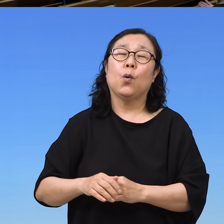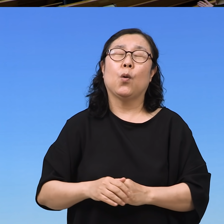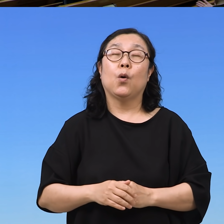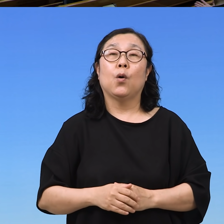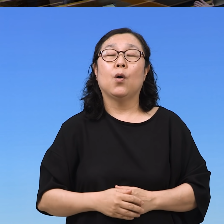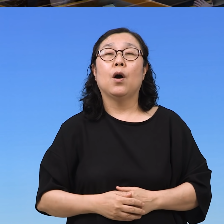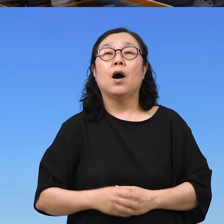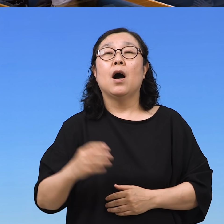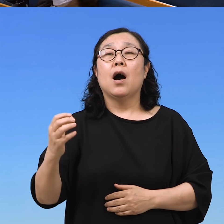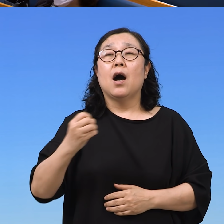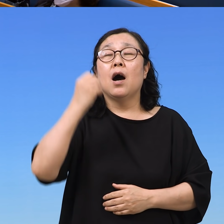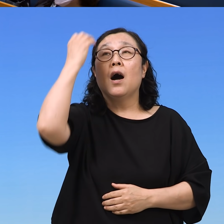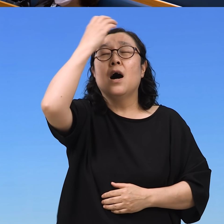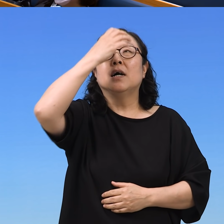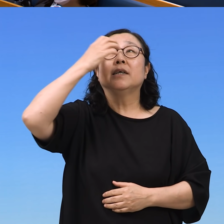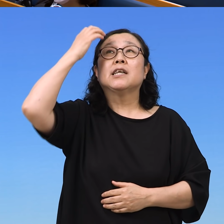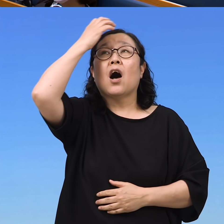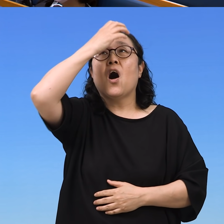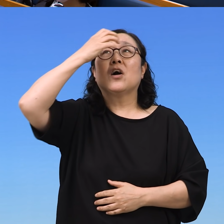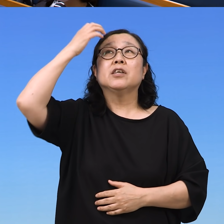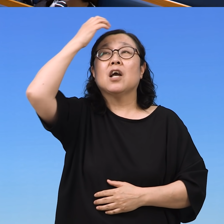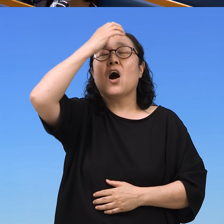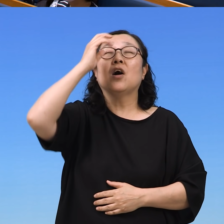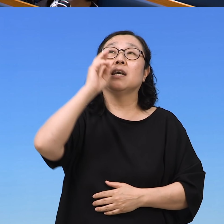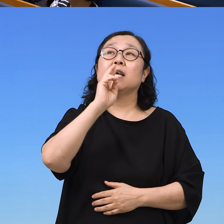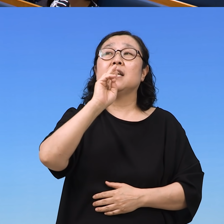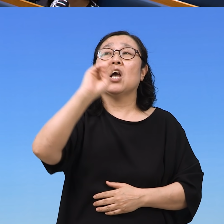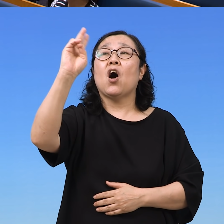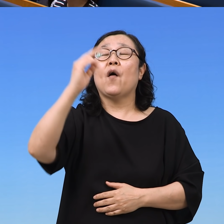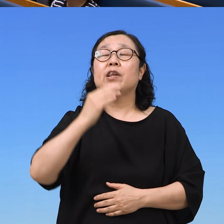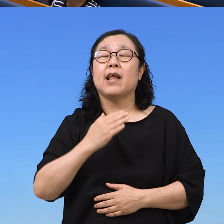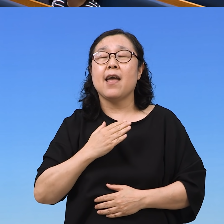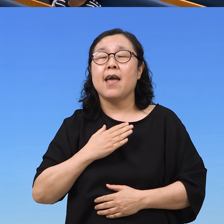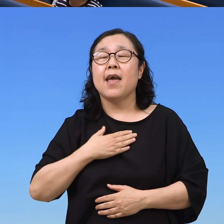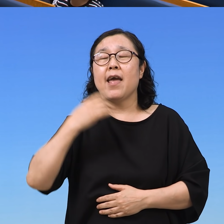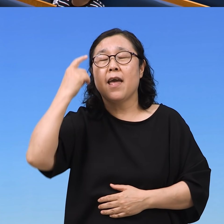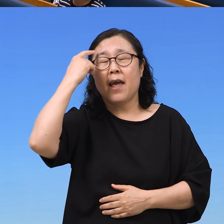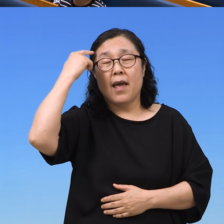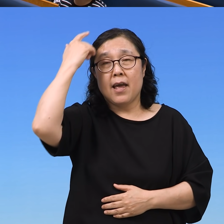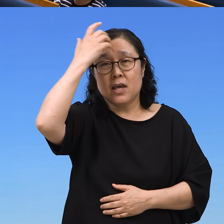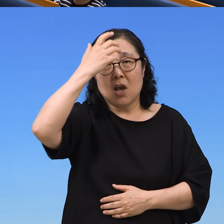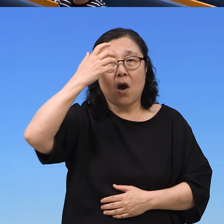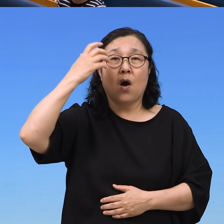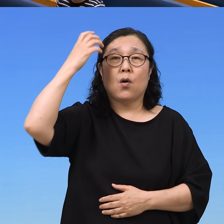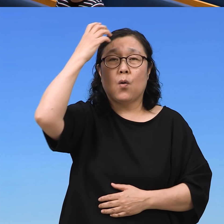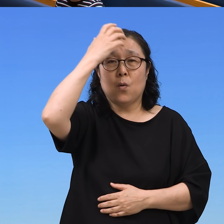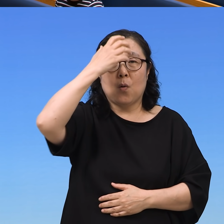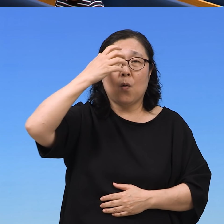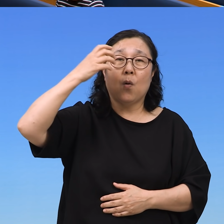헛된 마음 버릴 수 있는 능력, 성령이여 내 영혼